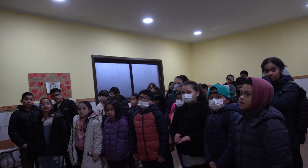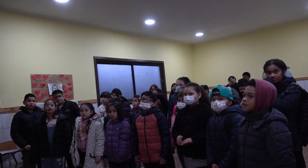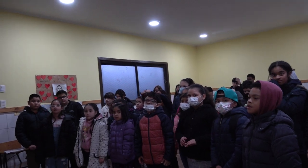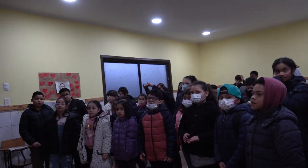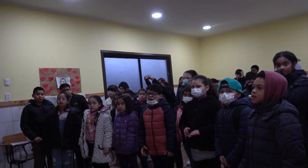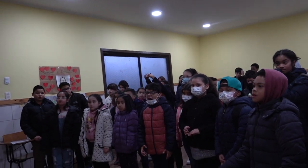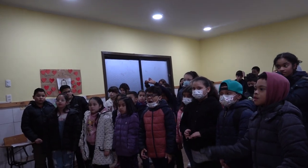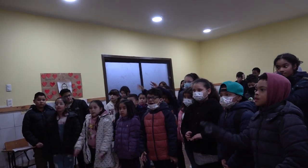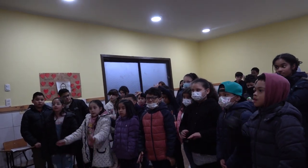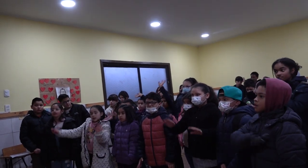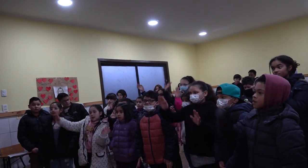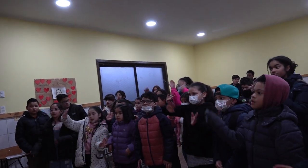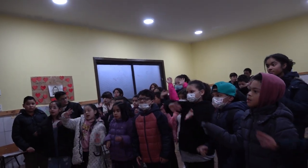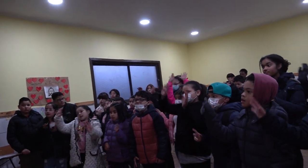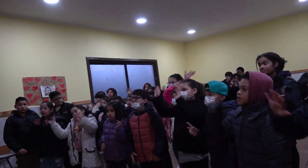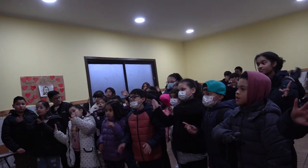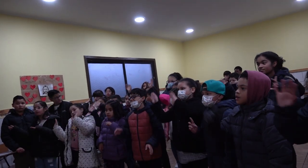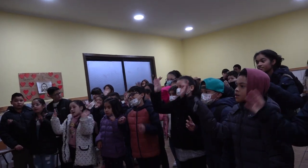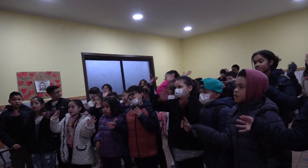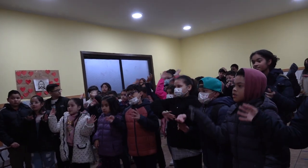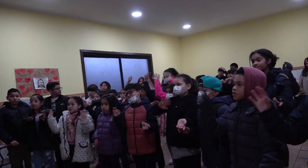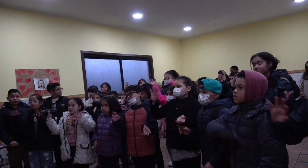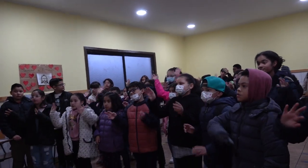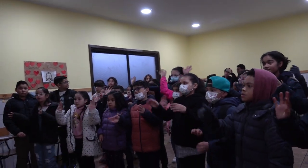que atentos. Alza las